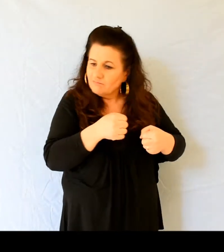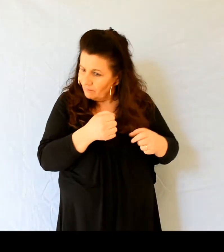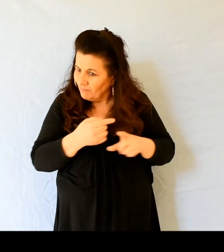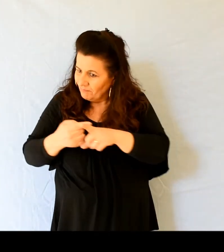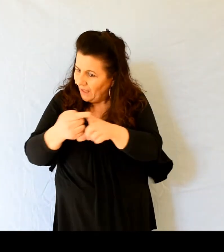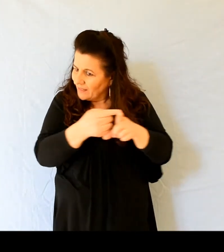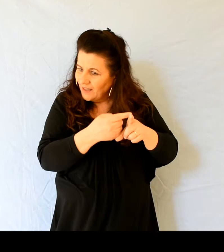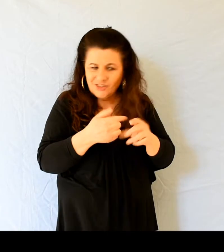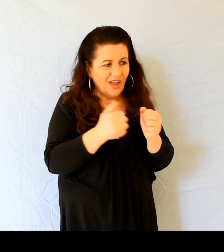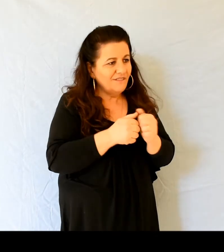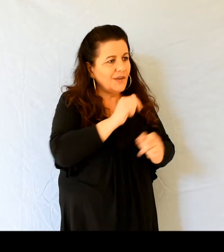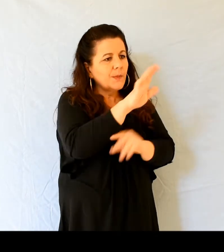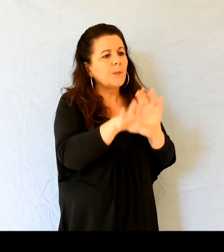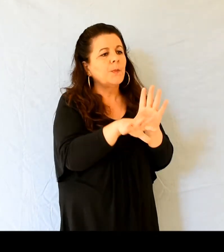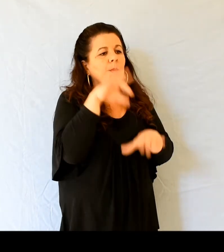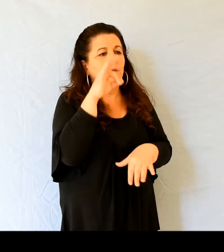C'était la 3e heure,